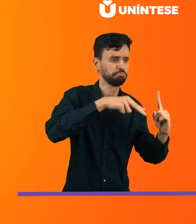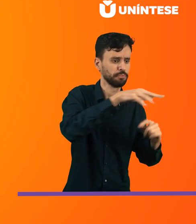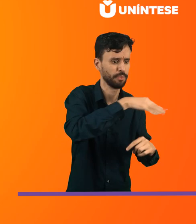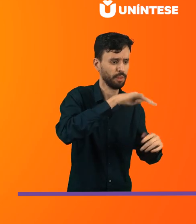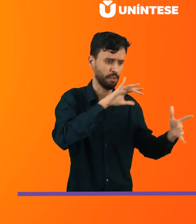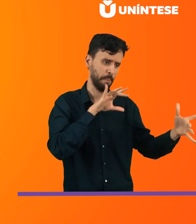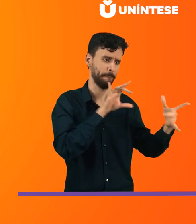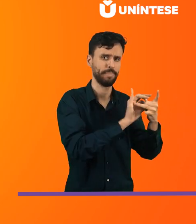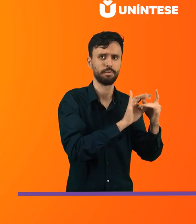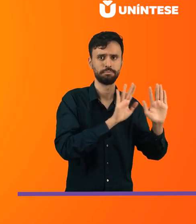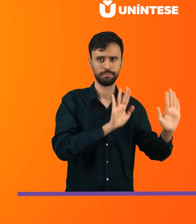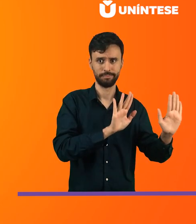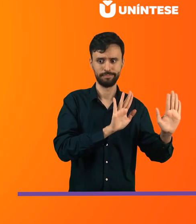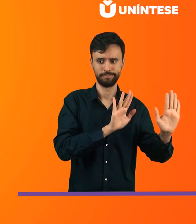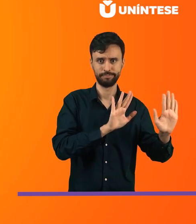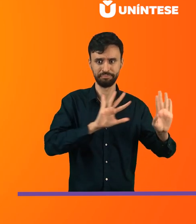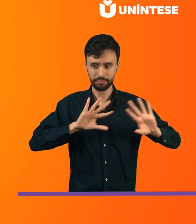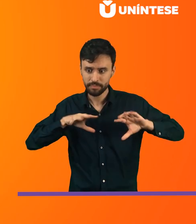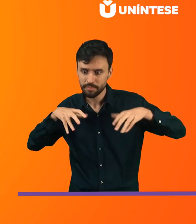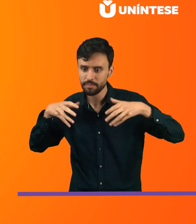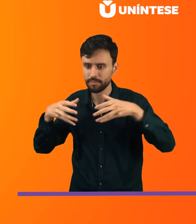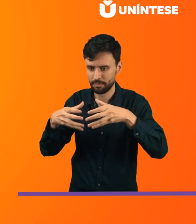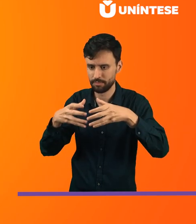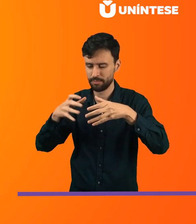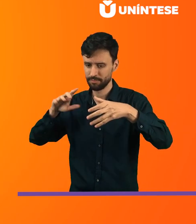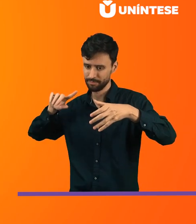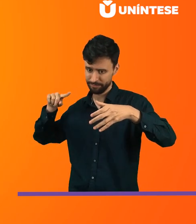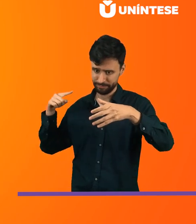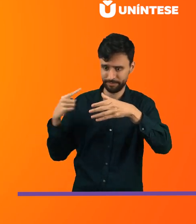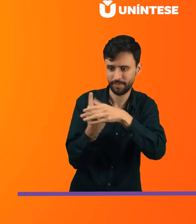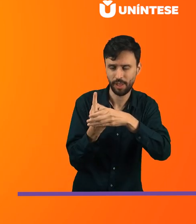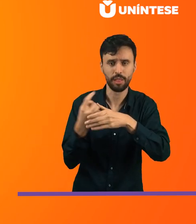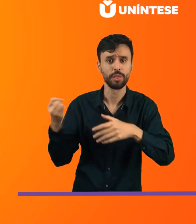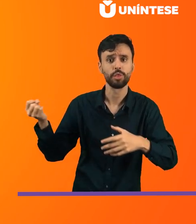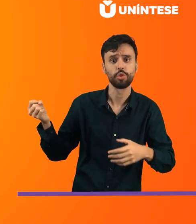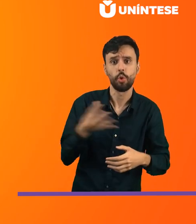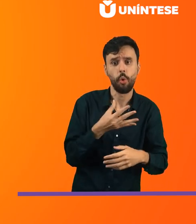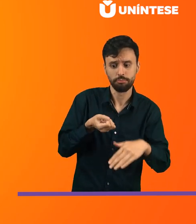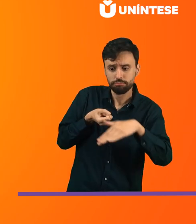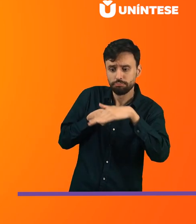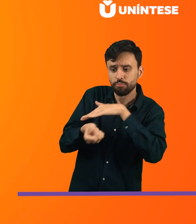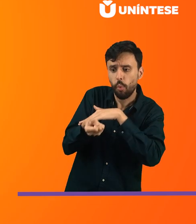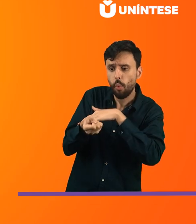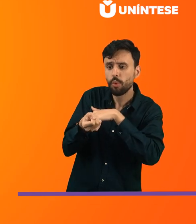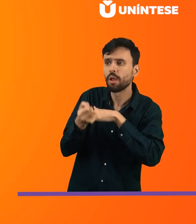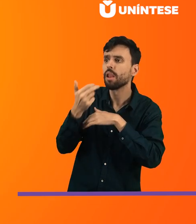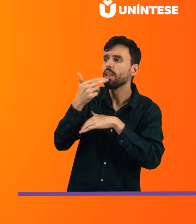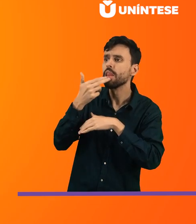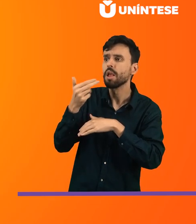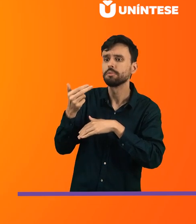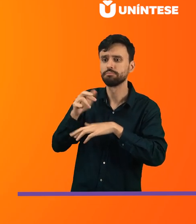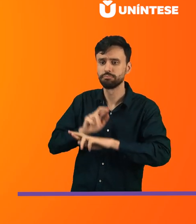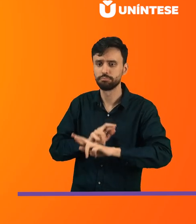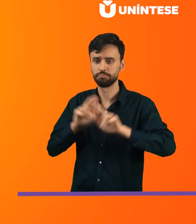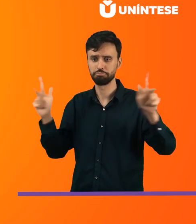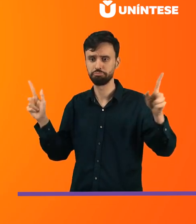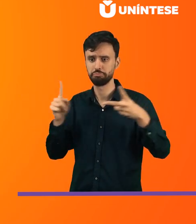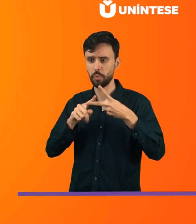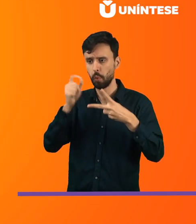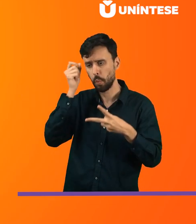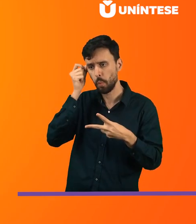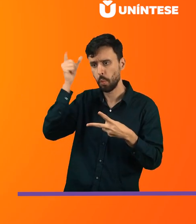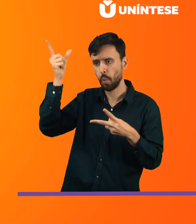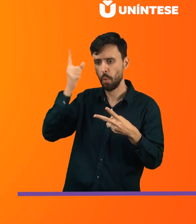inerentes a essa comunidade. Mas você adentrando em uma nova comunidade, com um novo idioma, com uma nova cultura,